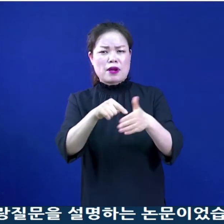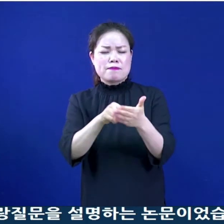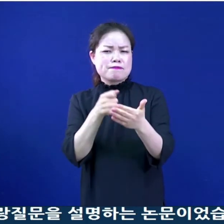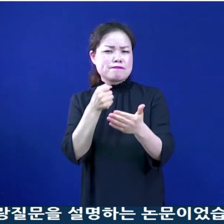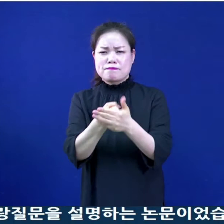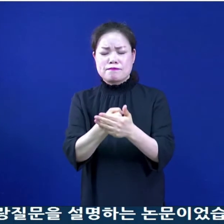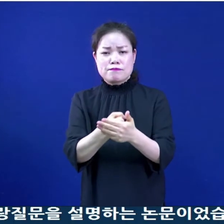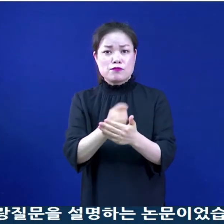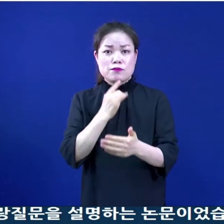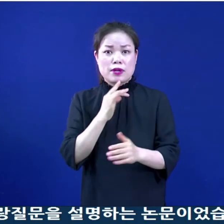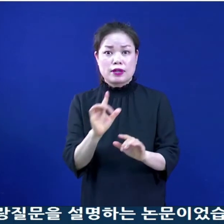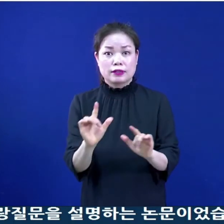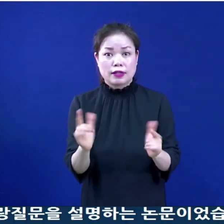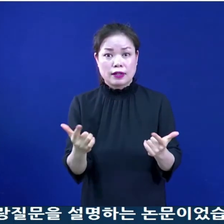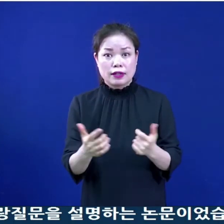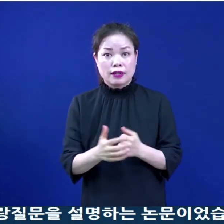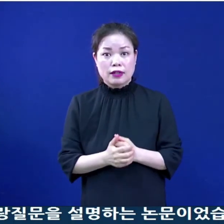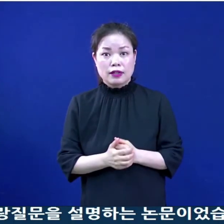다짐만이 아닙니다.